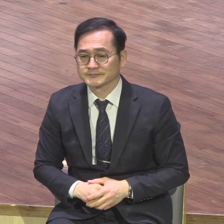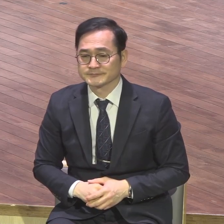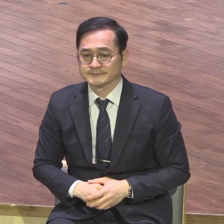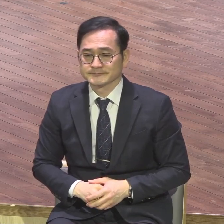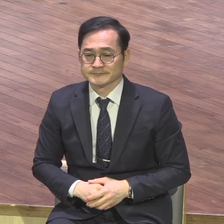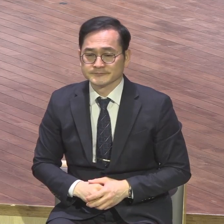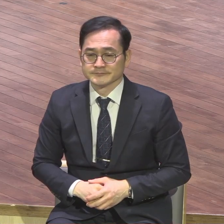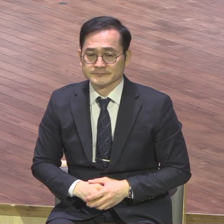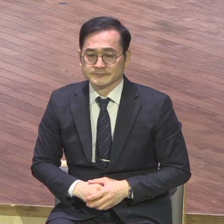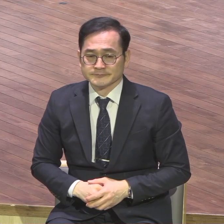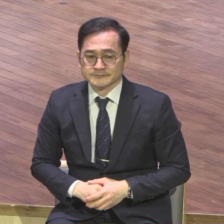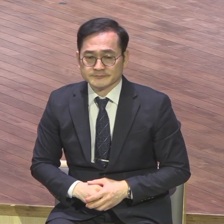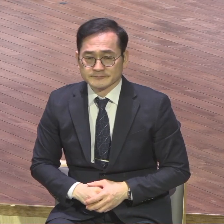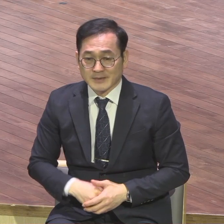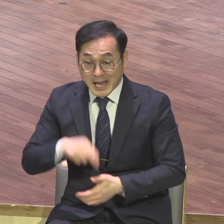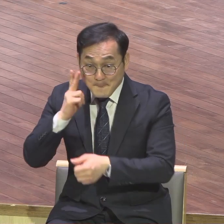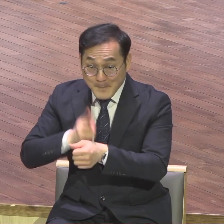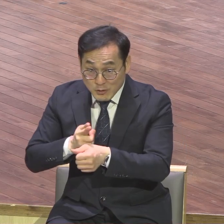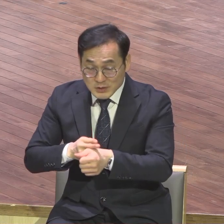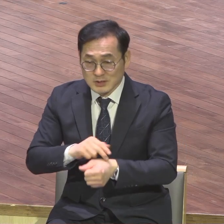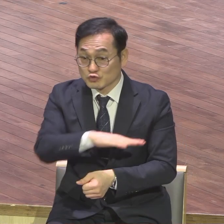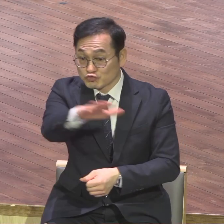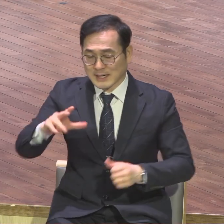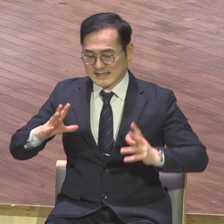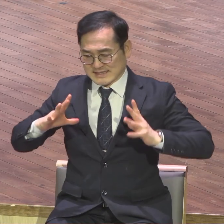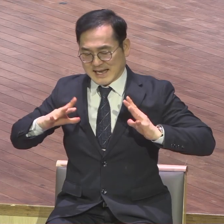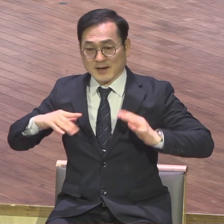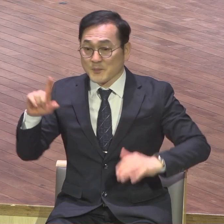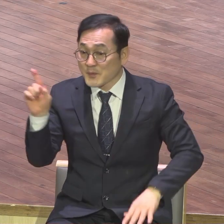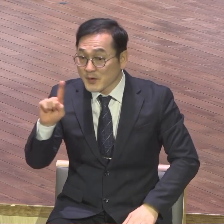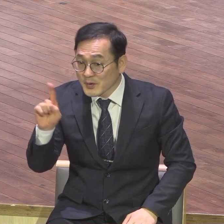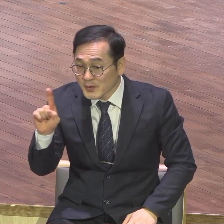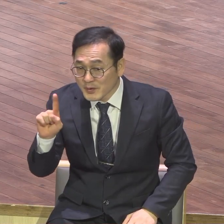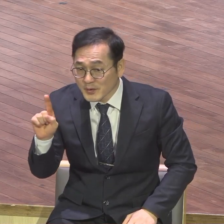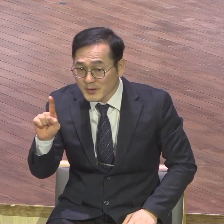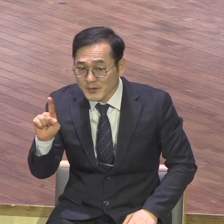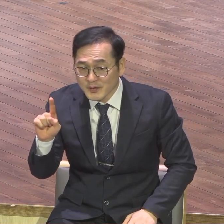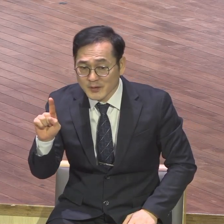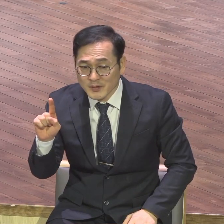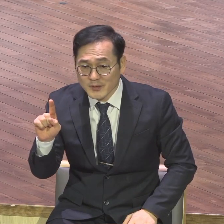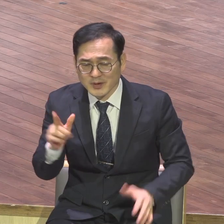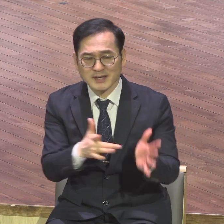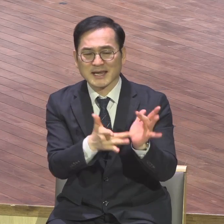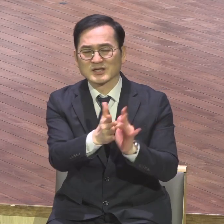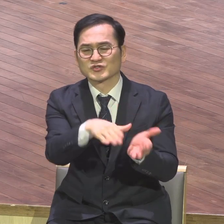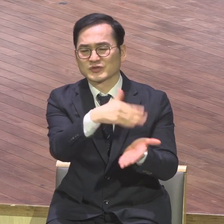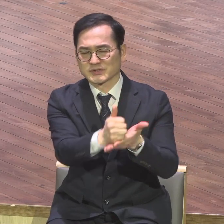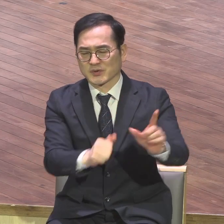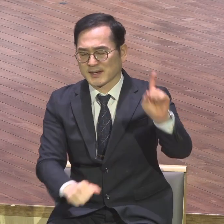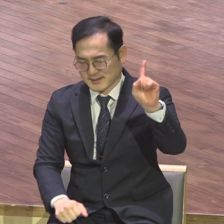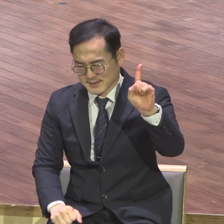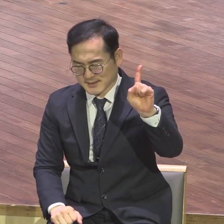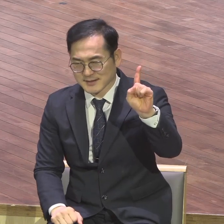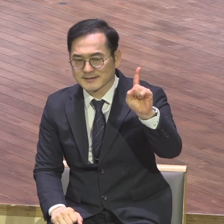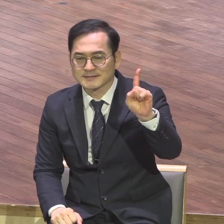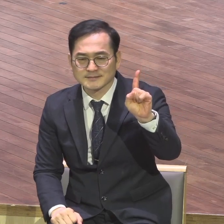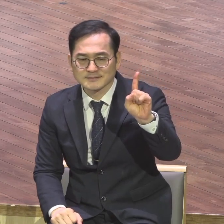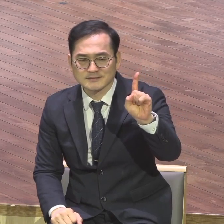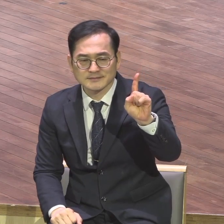그래서 사도 바울은 우리가 자랑할 것은 다른 것이 아니라 우리의 자랑은 예수 그리스도